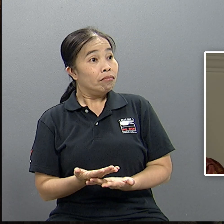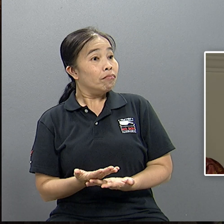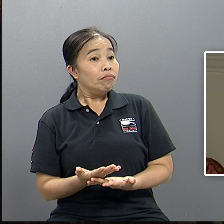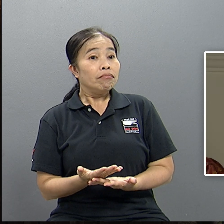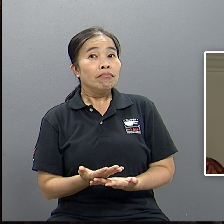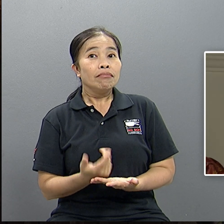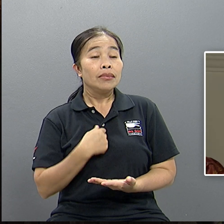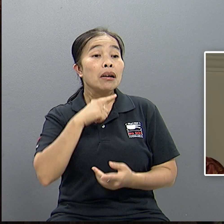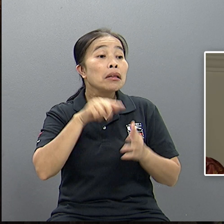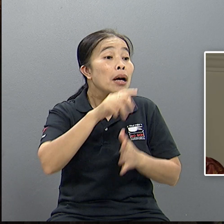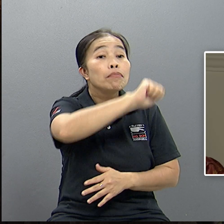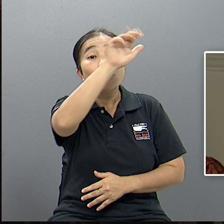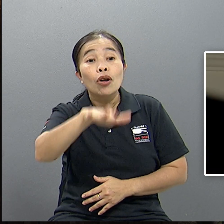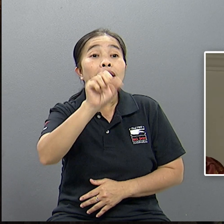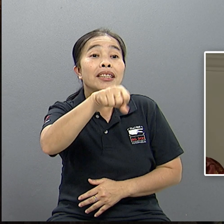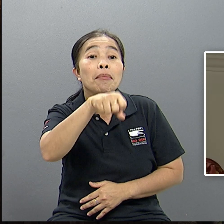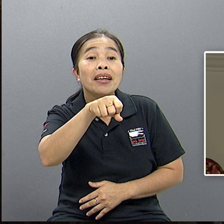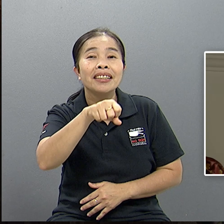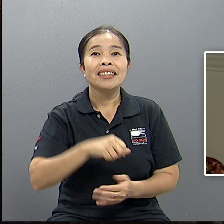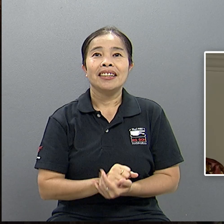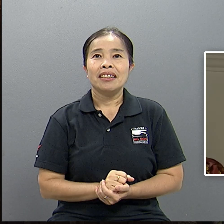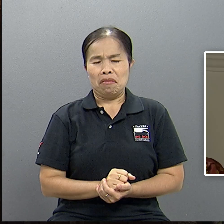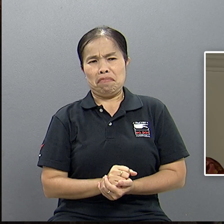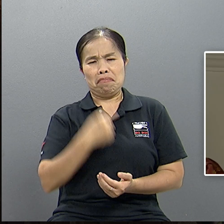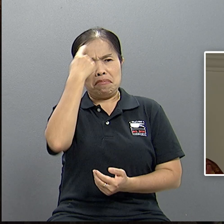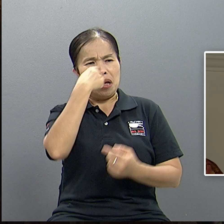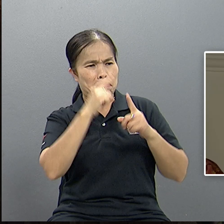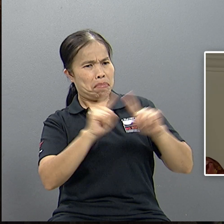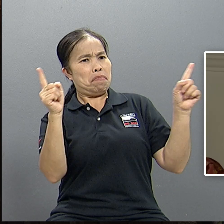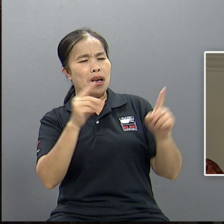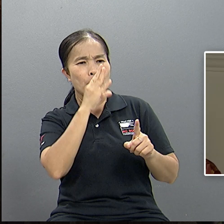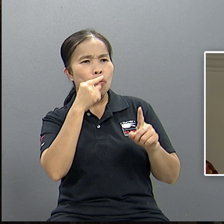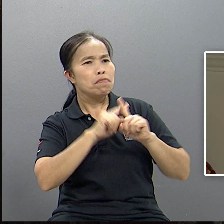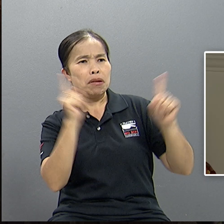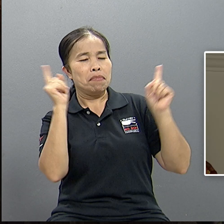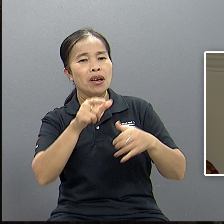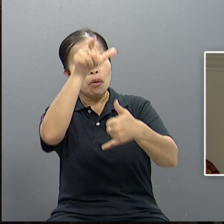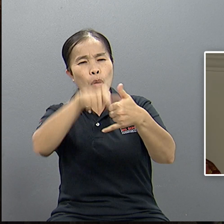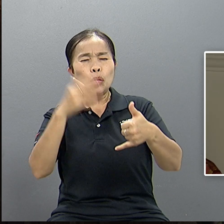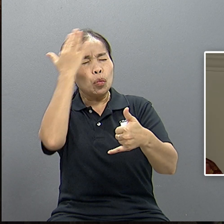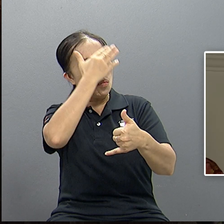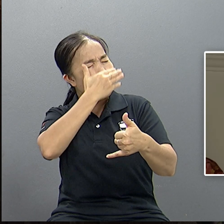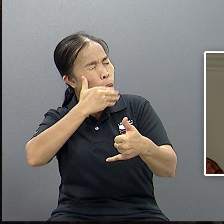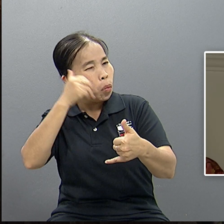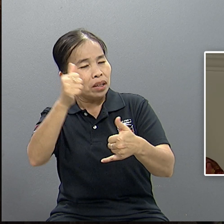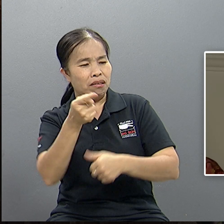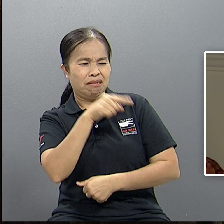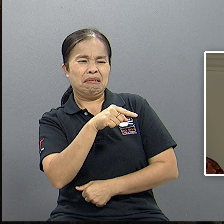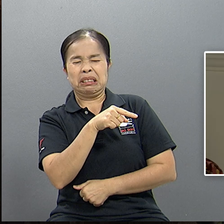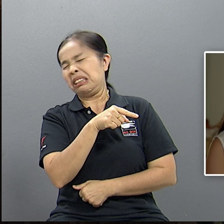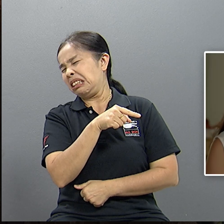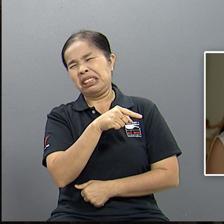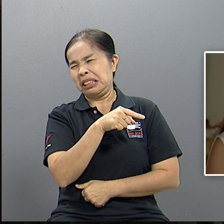คุณเป็นพี่น้องกันหรือขอรับไม่เหมือนกันเลยนะขอรับคนหนึ่งเหมือนนางฟ้าคนหนึ่งเห